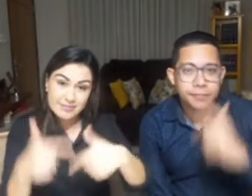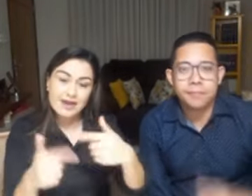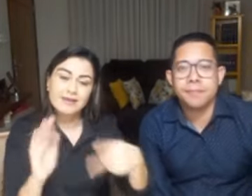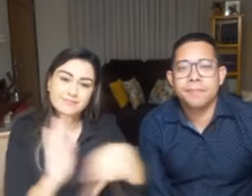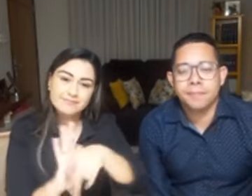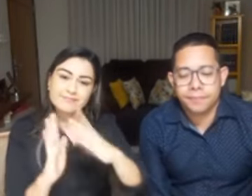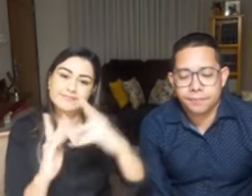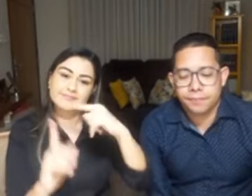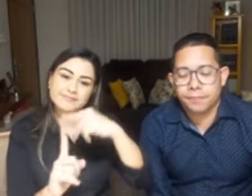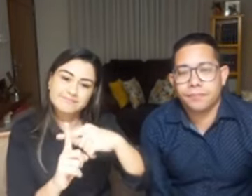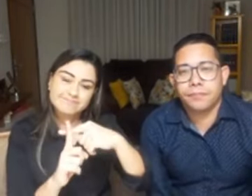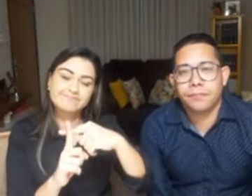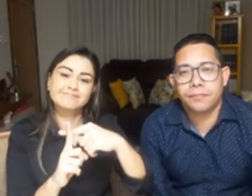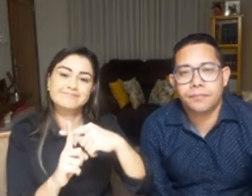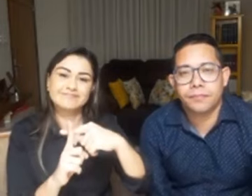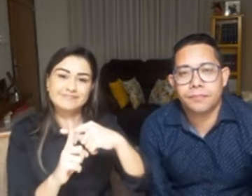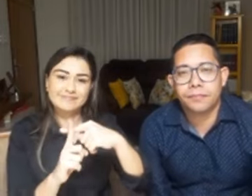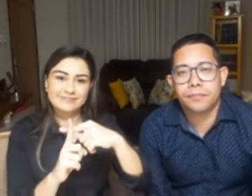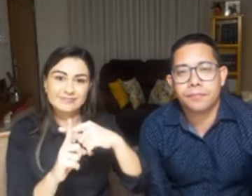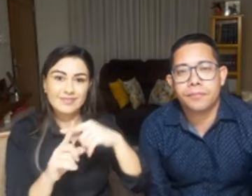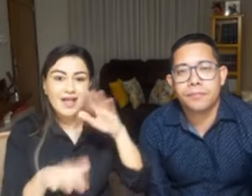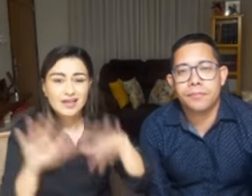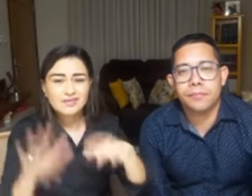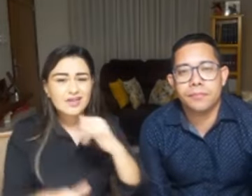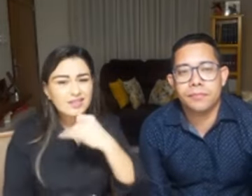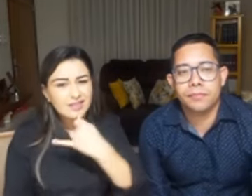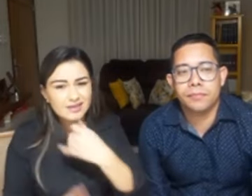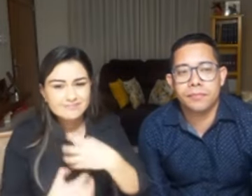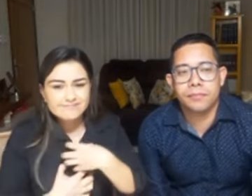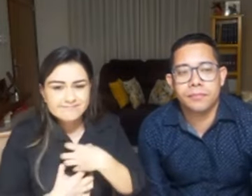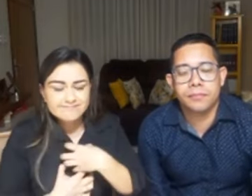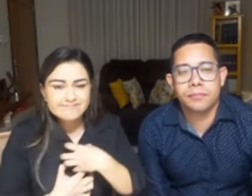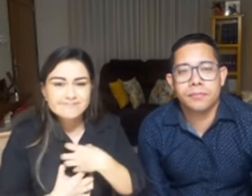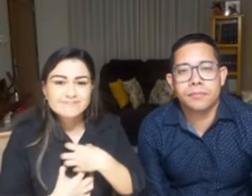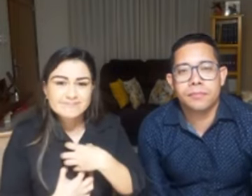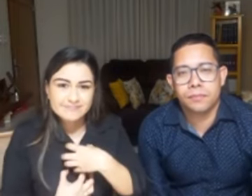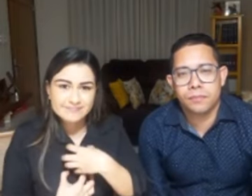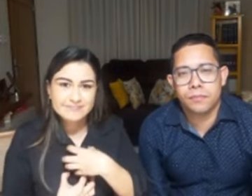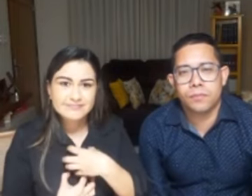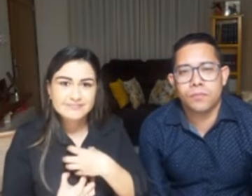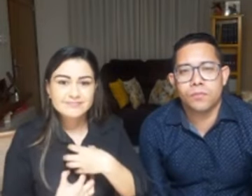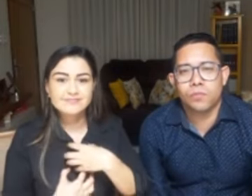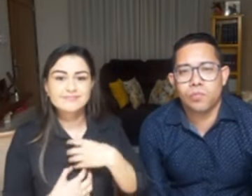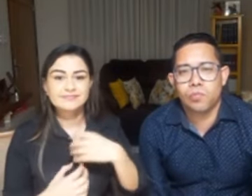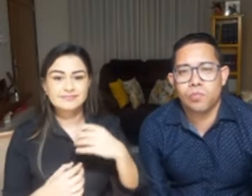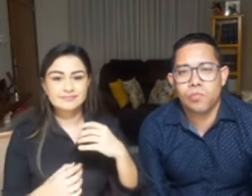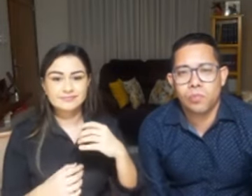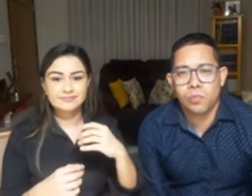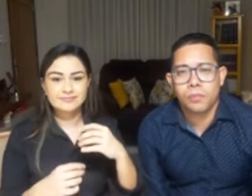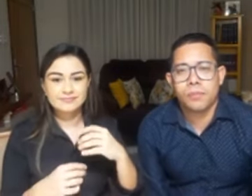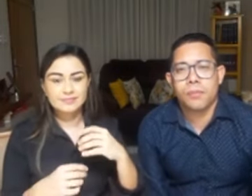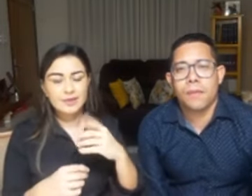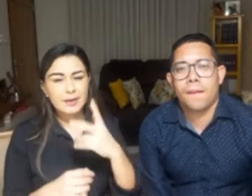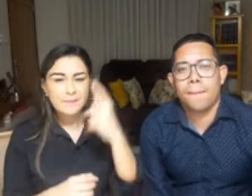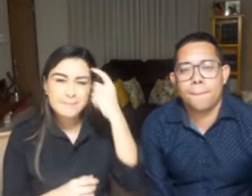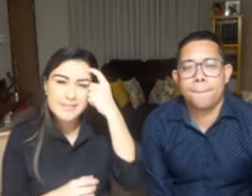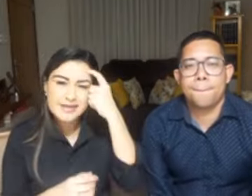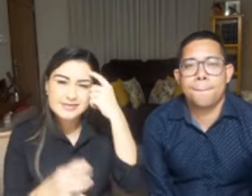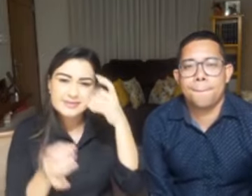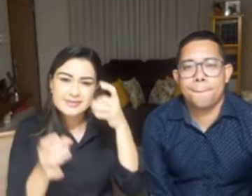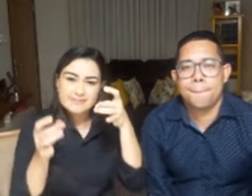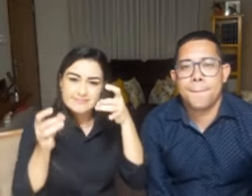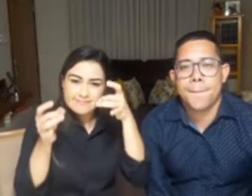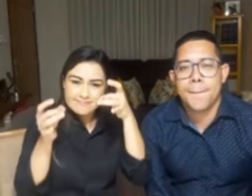Libras, quem sabe estão lá desmotivadas, pensando então em deixar esse trabalho na igreja e seguir uma